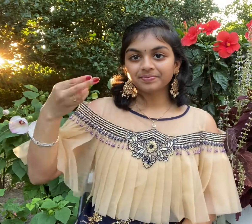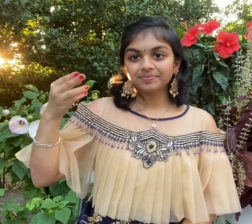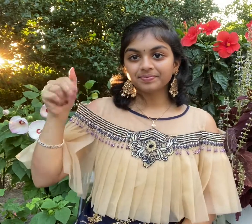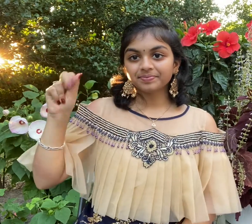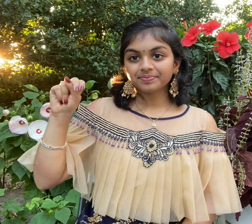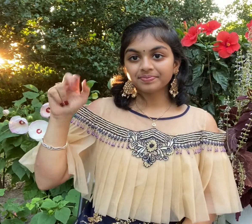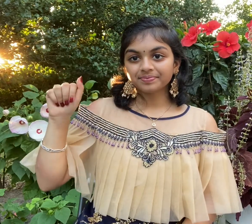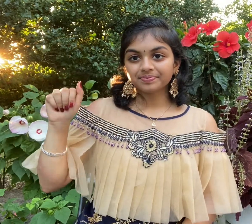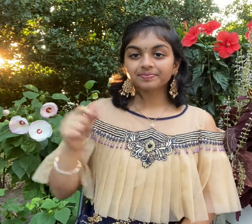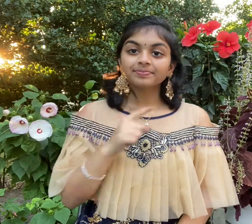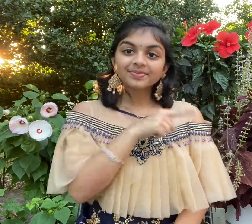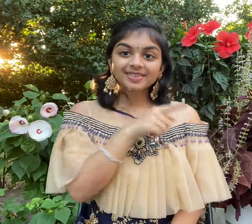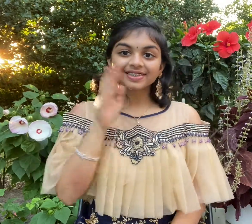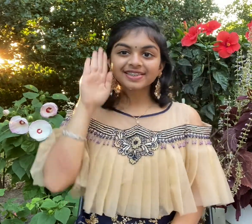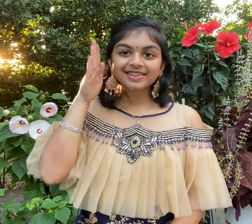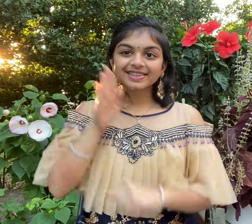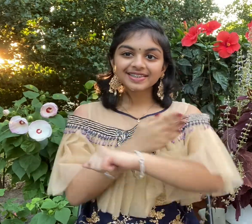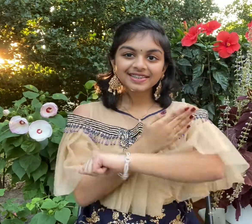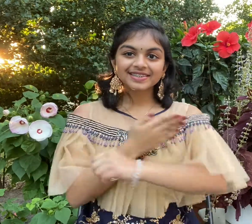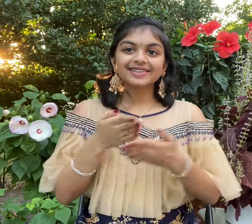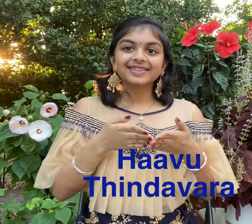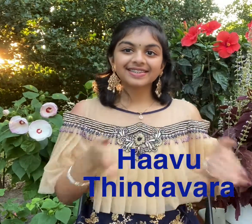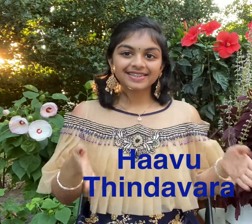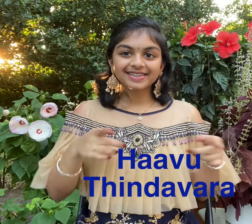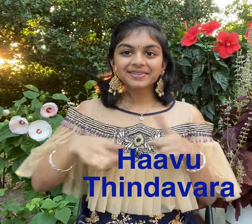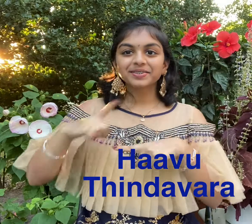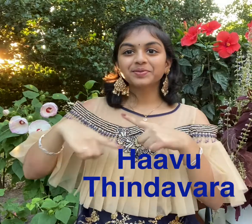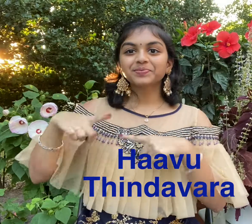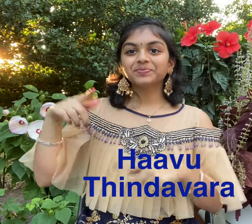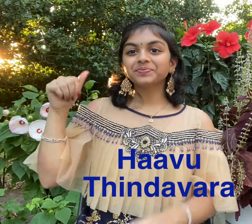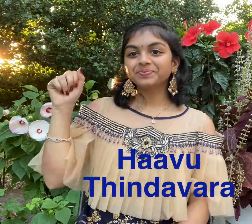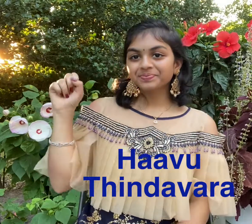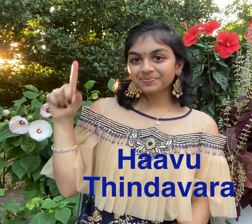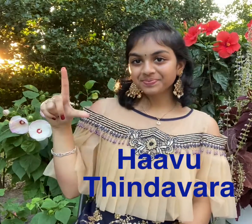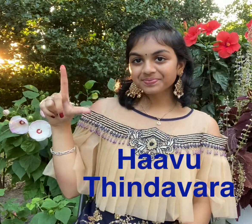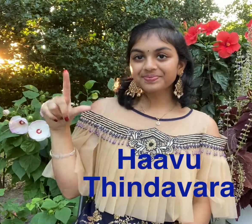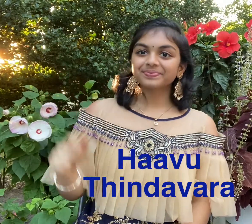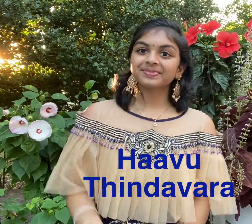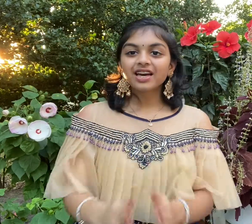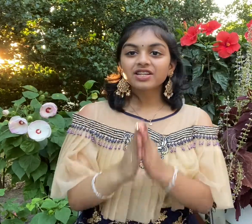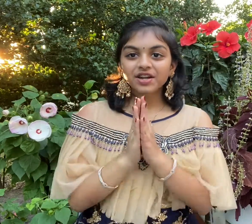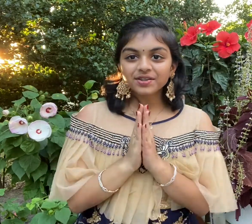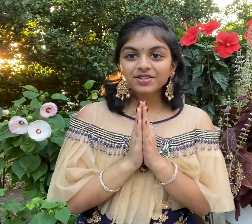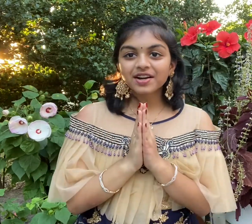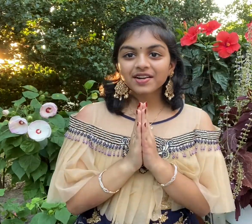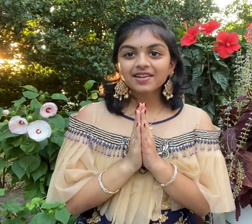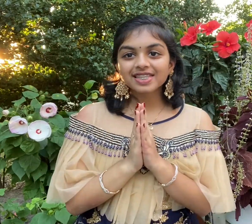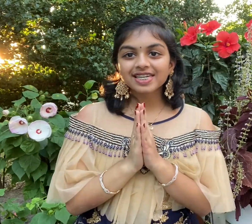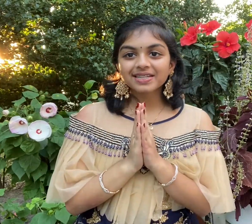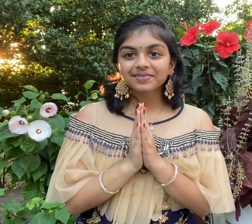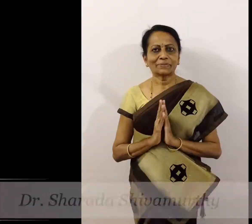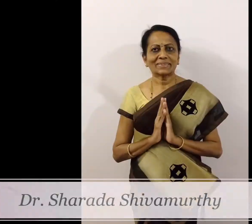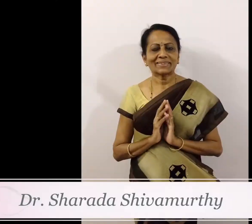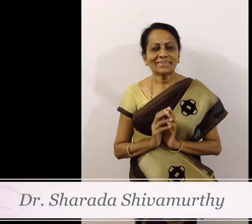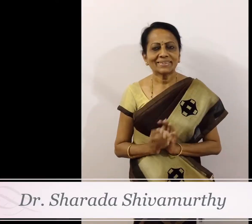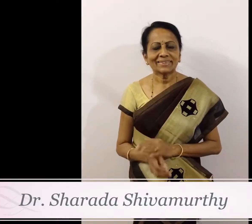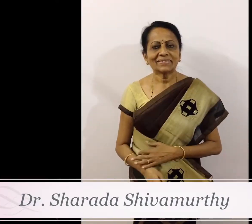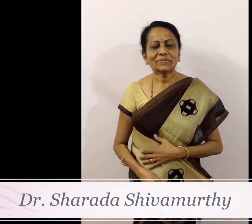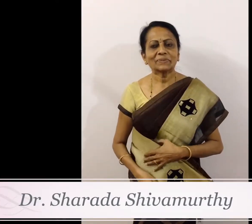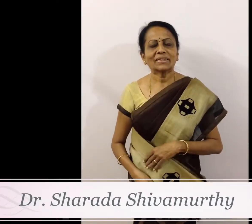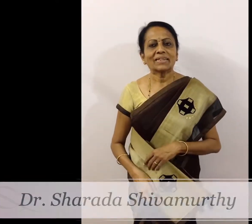She will sing Haavu Thindavara while I sign along in American Sign Language. Sharnu Sharnarthi!